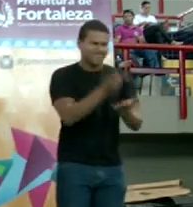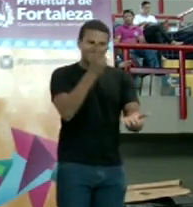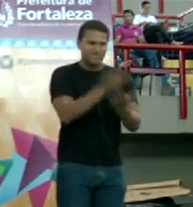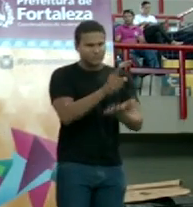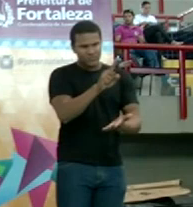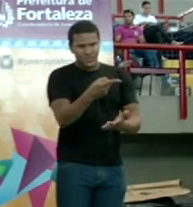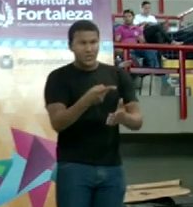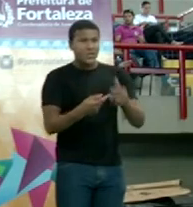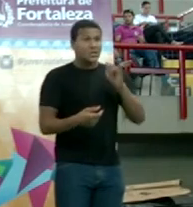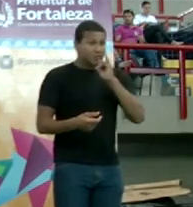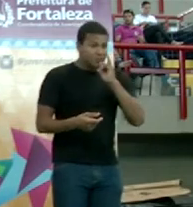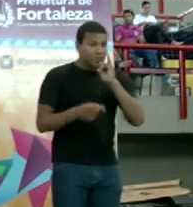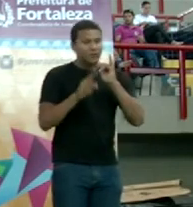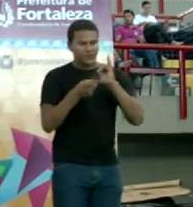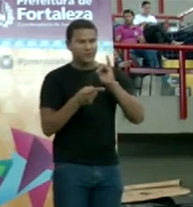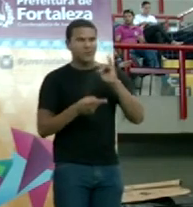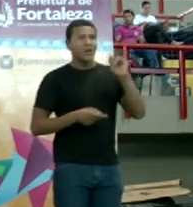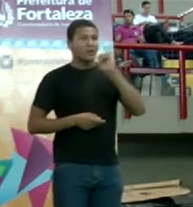expressão explicativa.